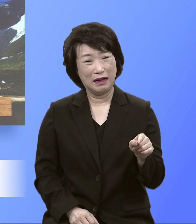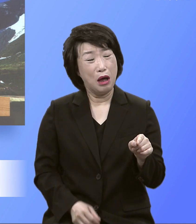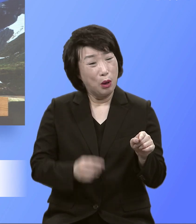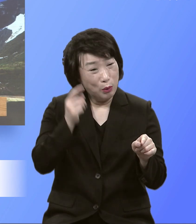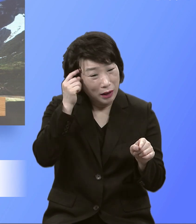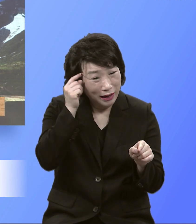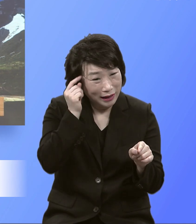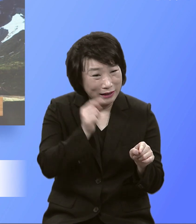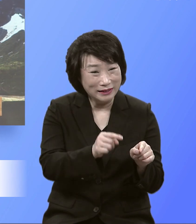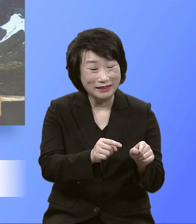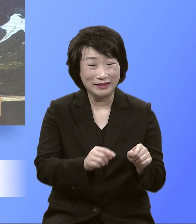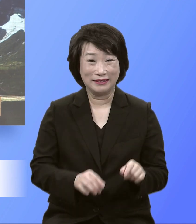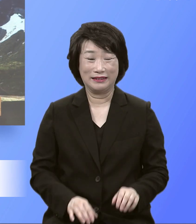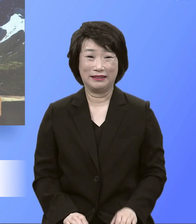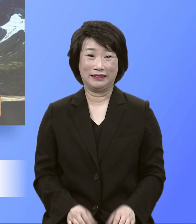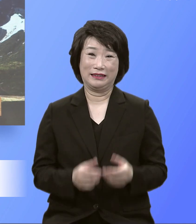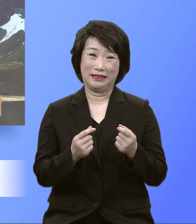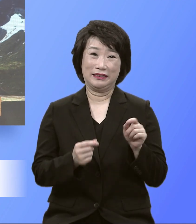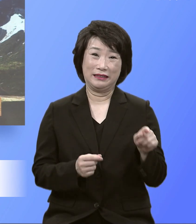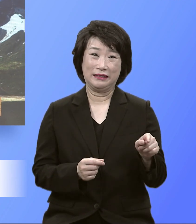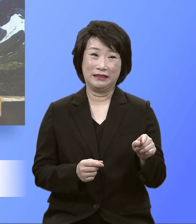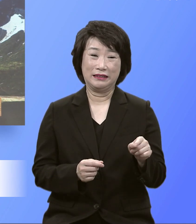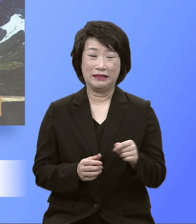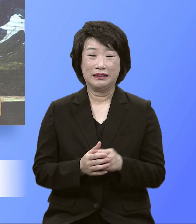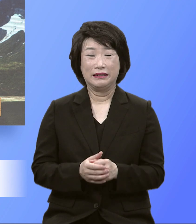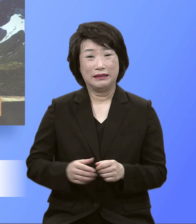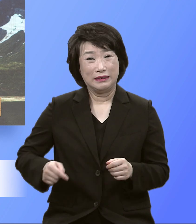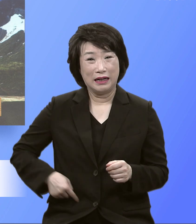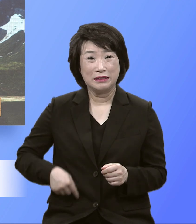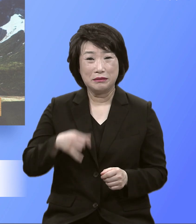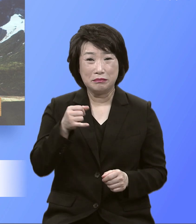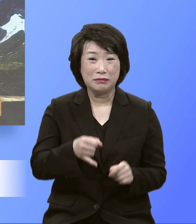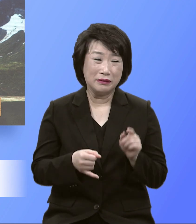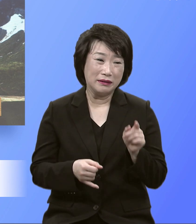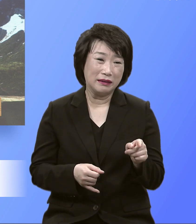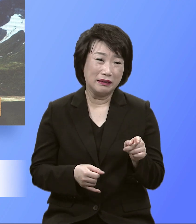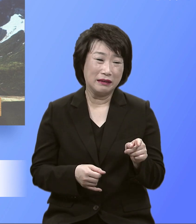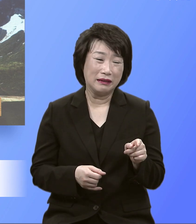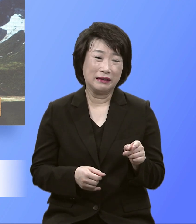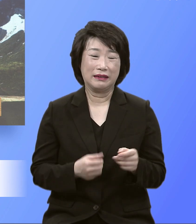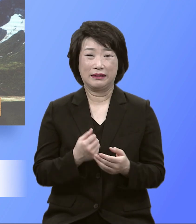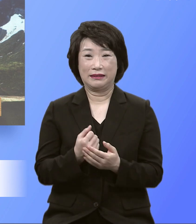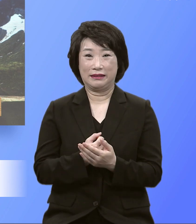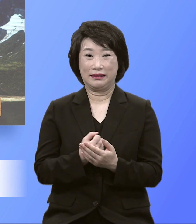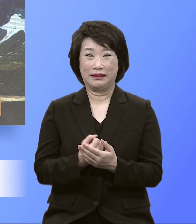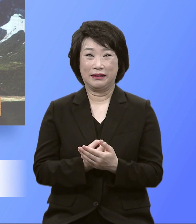어찌 그렇게 양심도